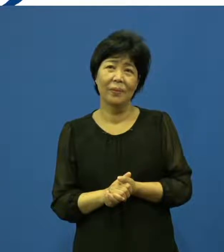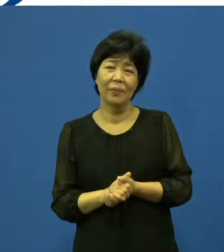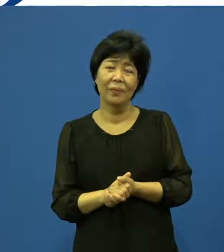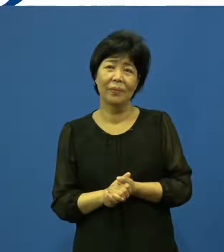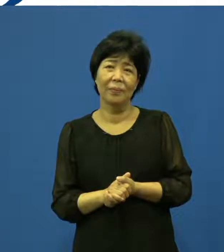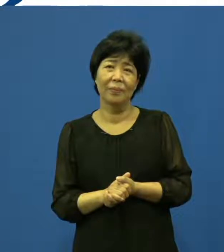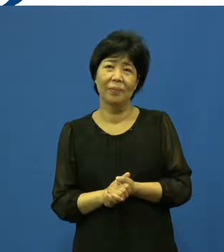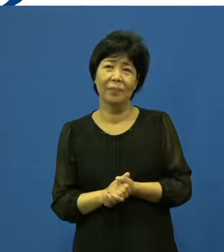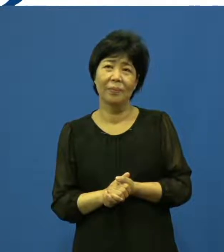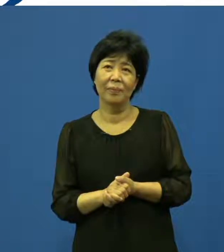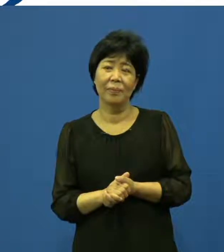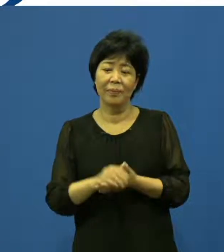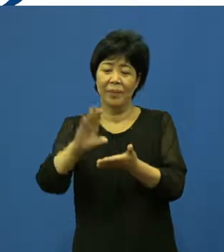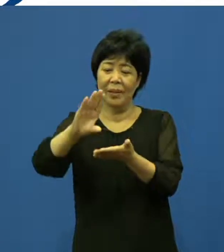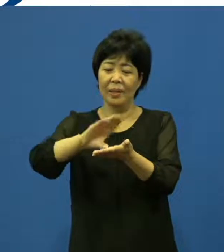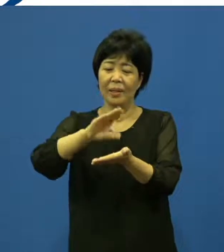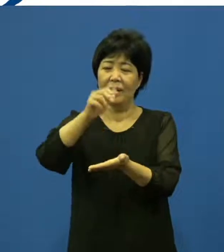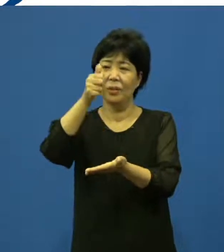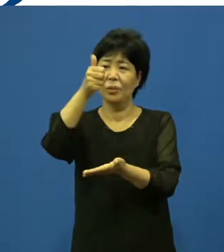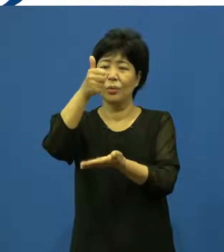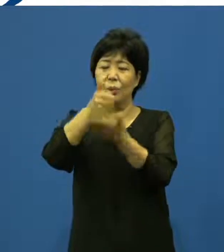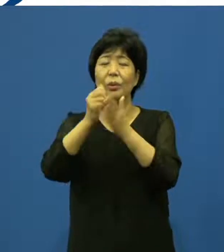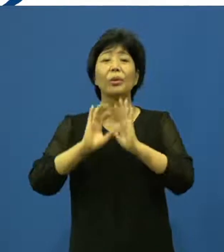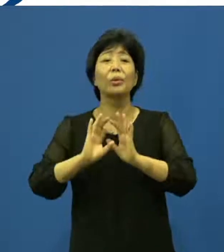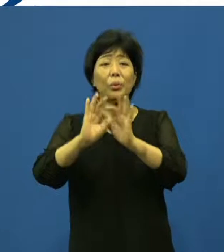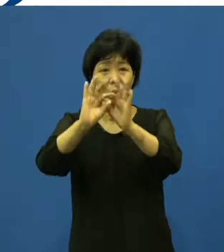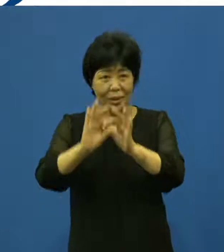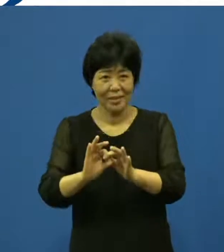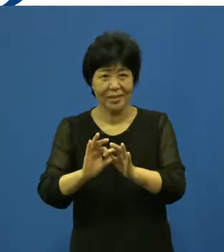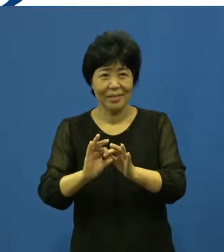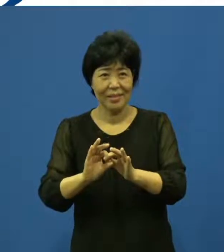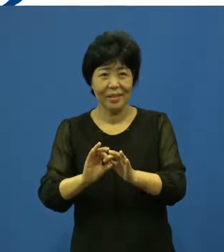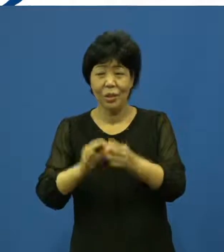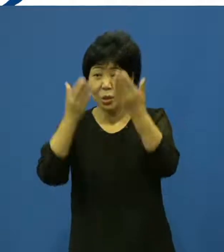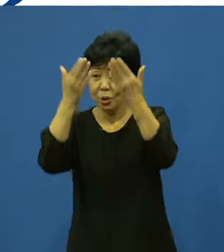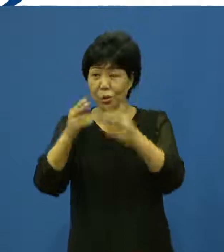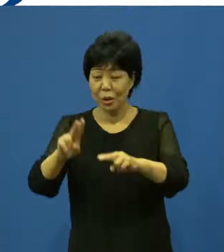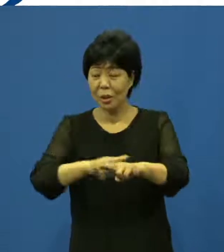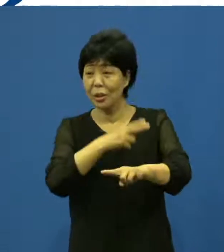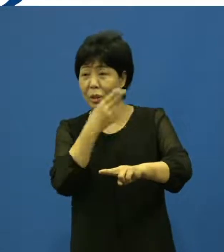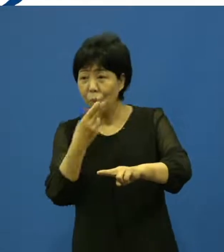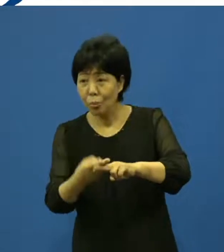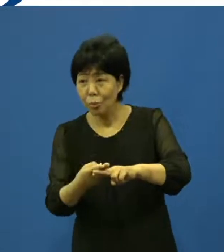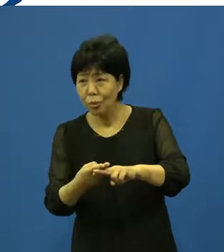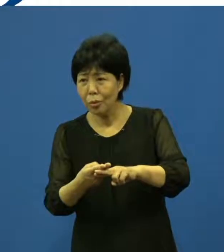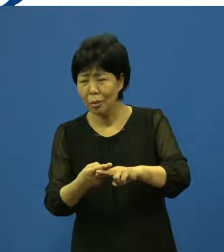여러분, 그 그리스도로 인하여 우리에게 주어지는 하나님의 선물은 한두 가지가 아니에요.